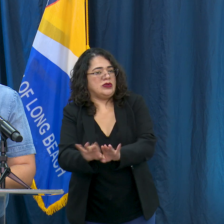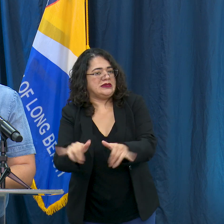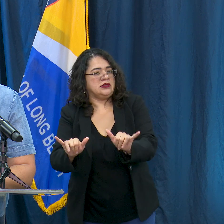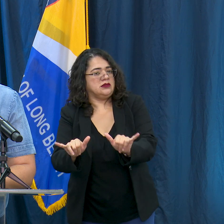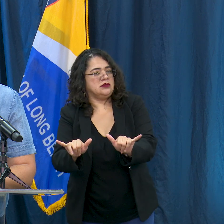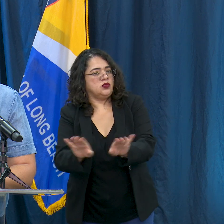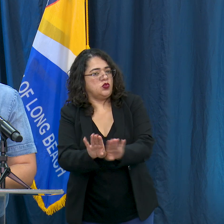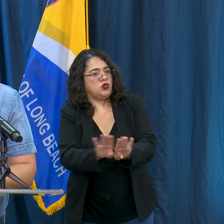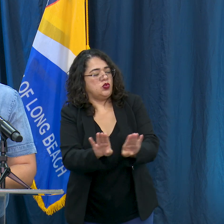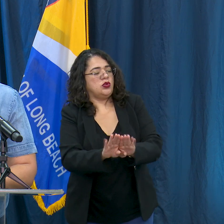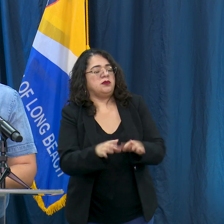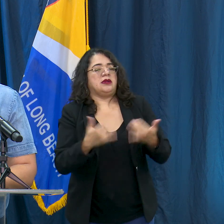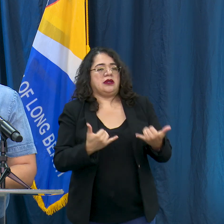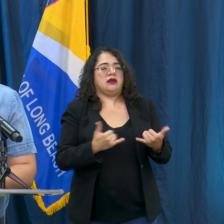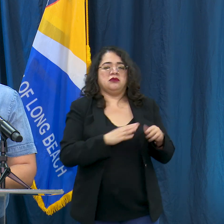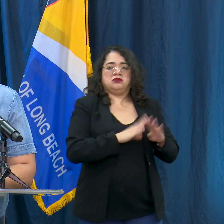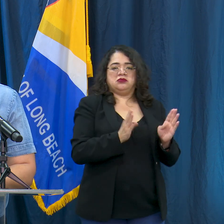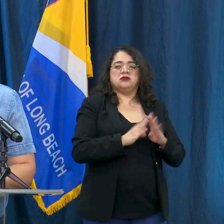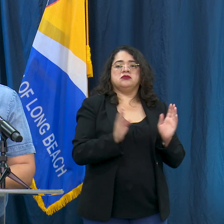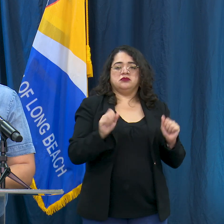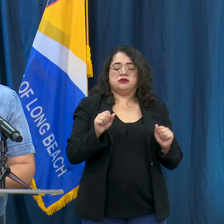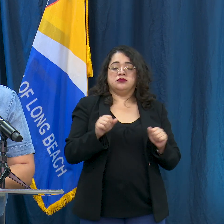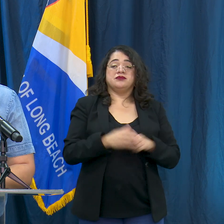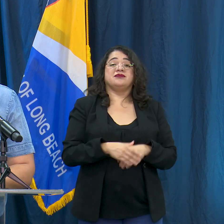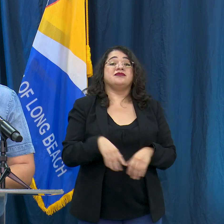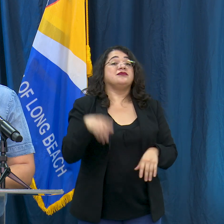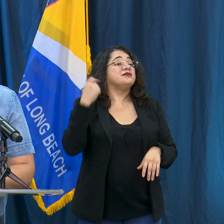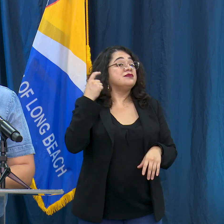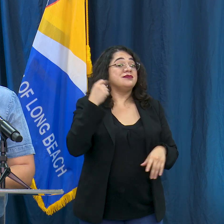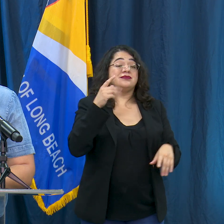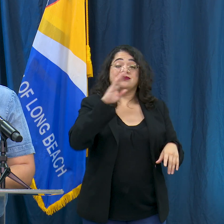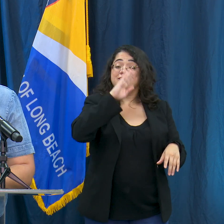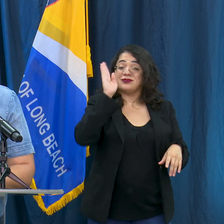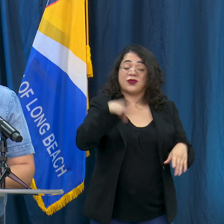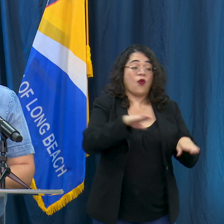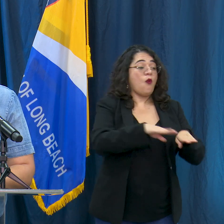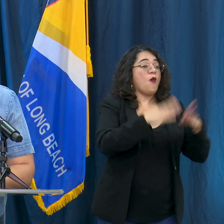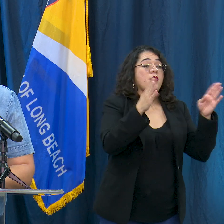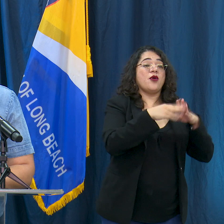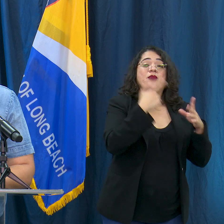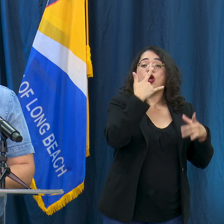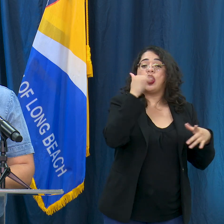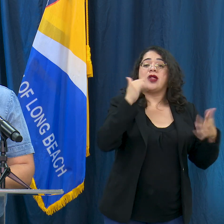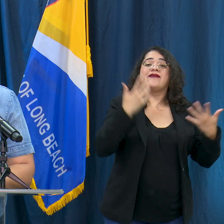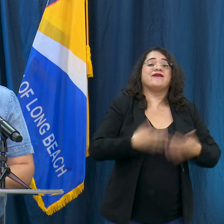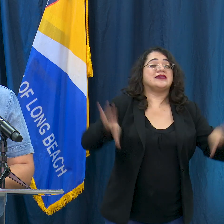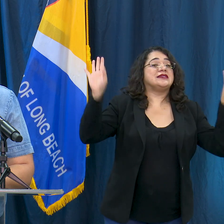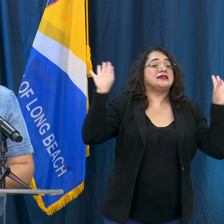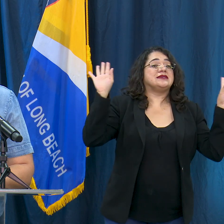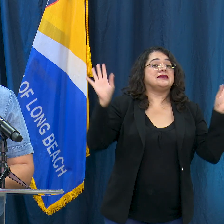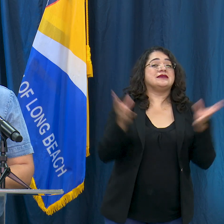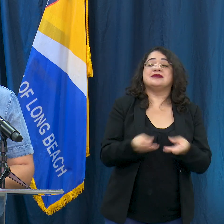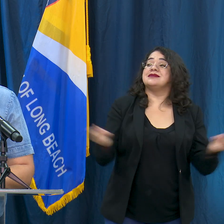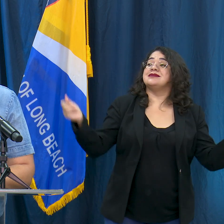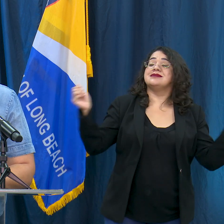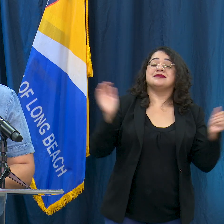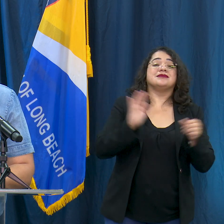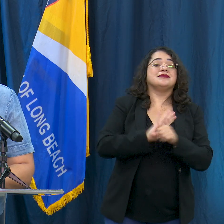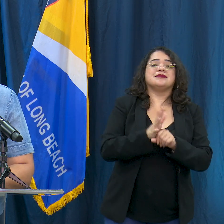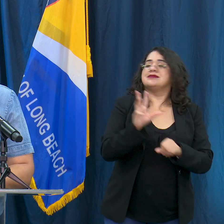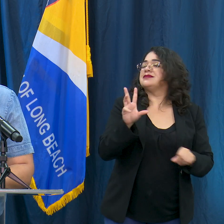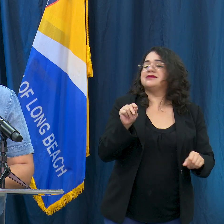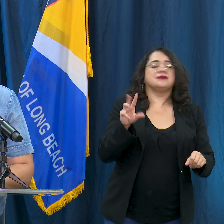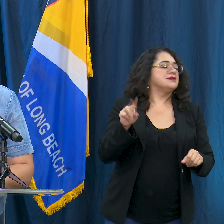están reabriendo, el coronavirus todavía sí es muy contagioso, todavía está muy presente en nuestra comunidad.